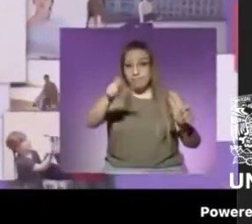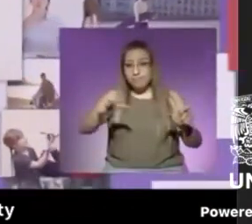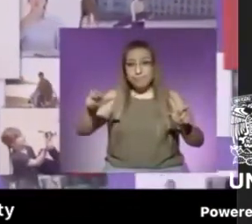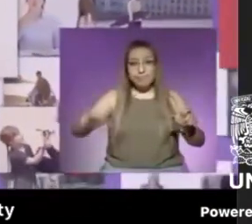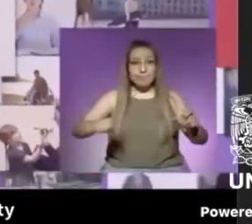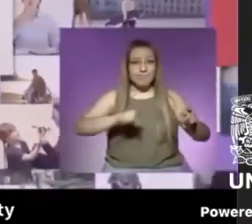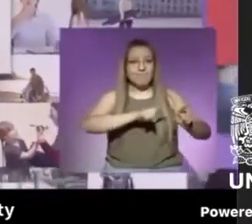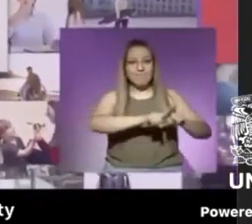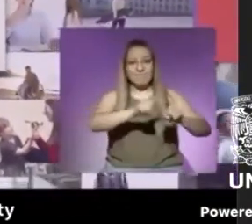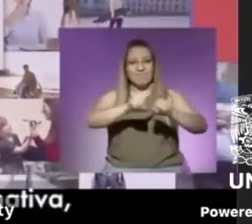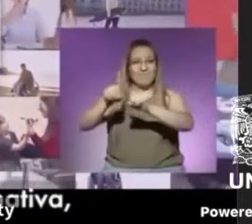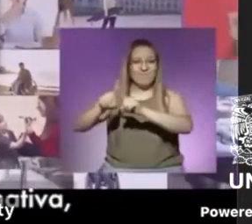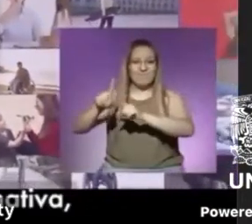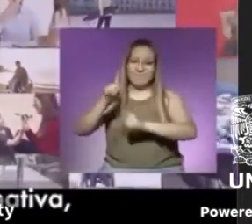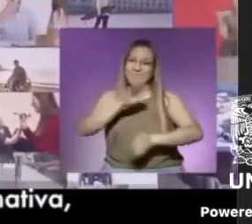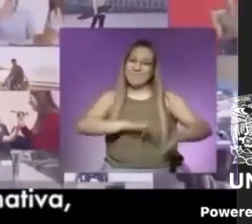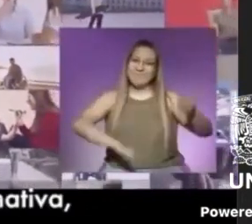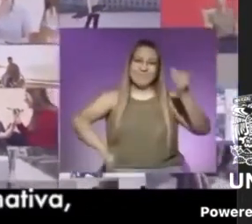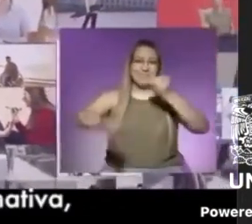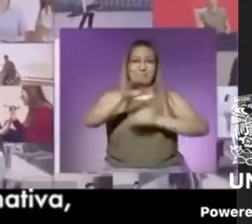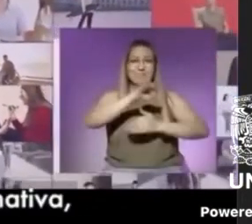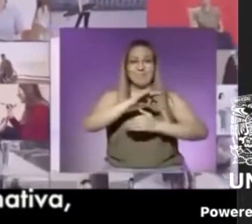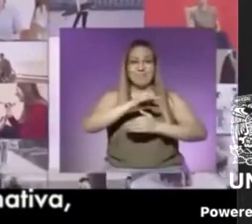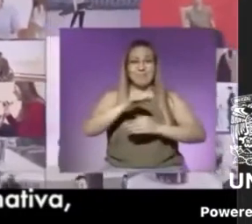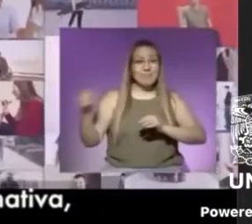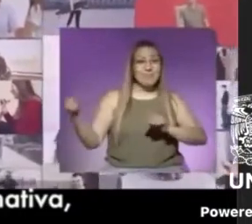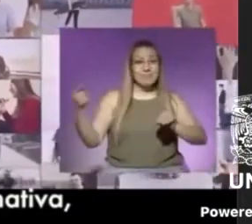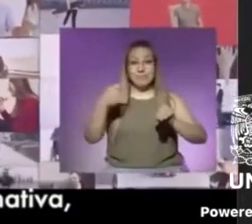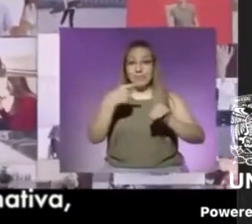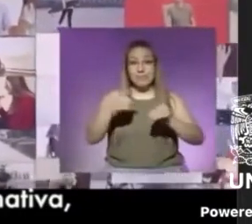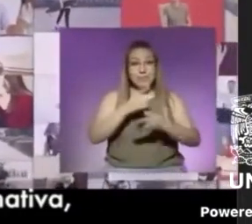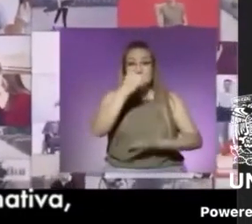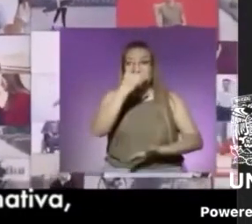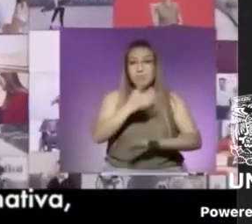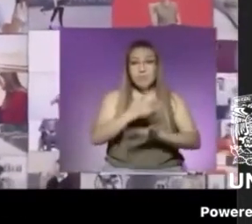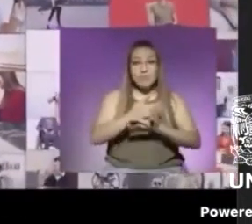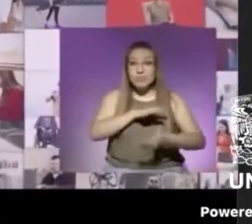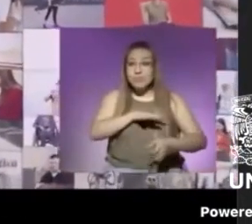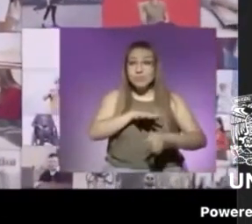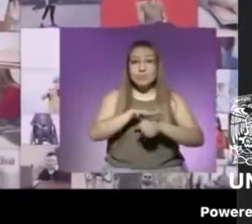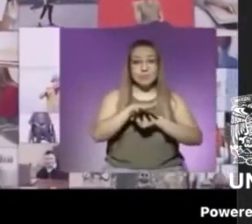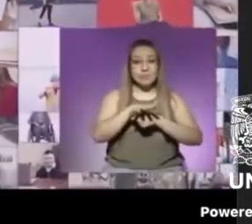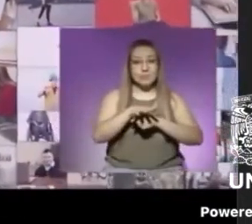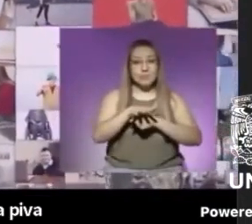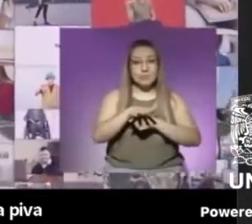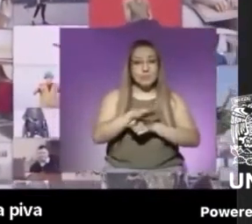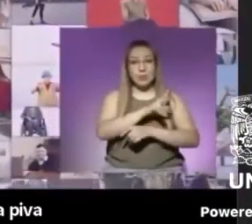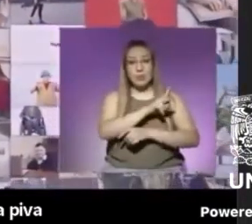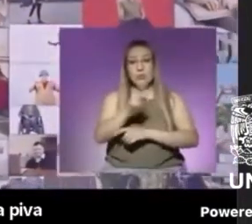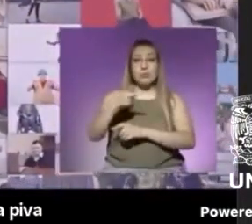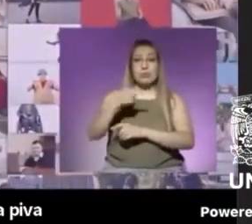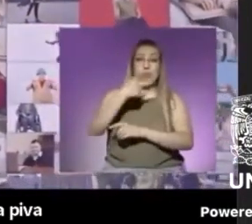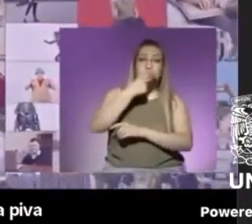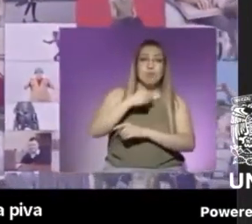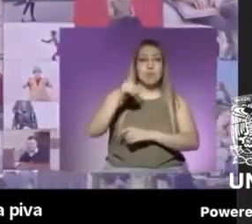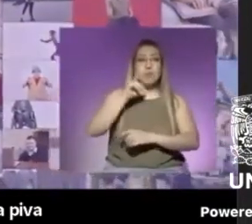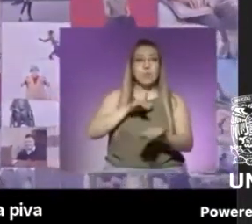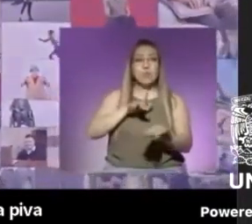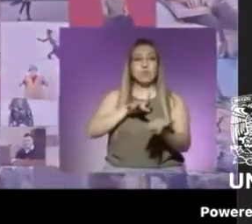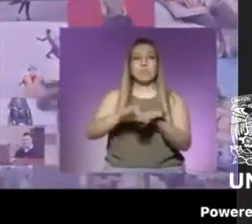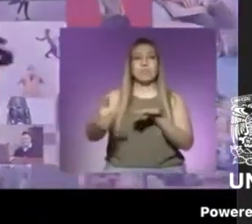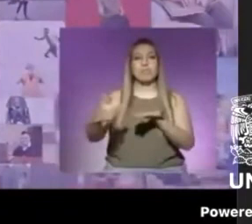todos. Y nuestra mejor y quizá única alternativa es ayudarnos todas y